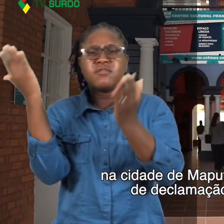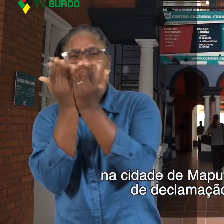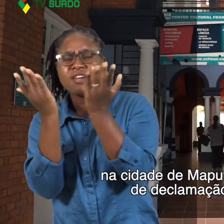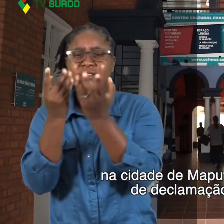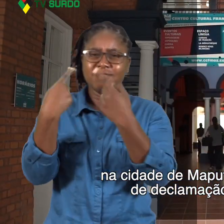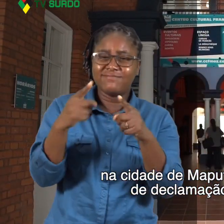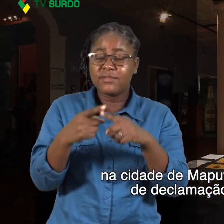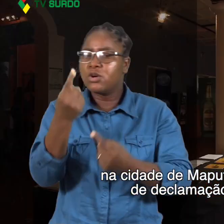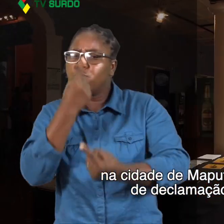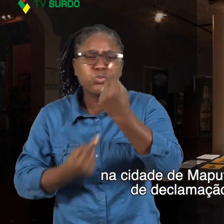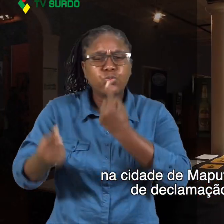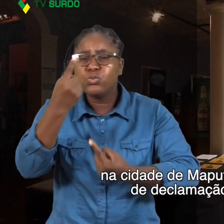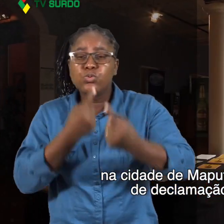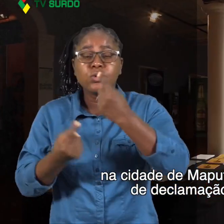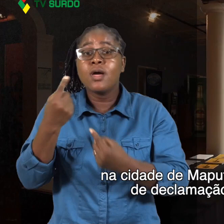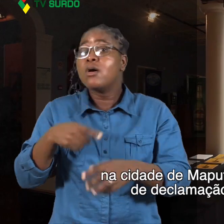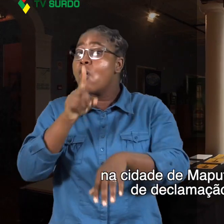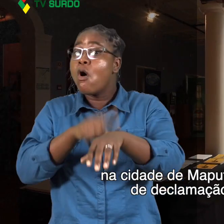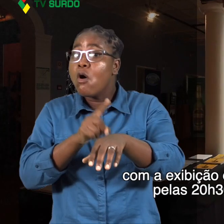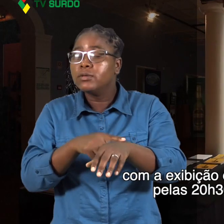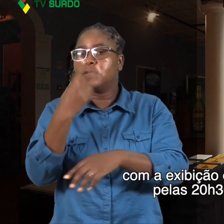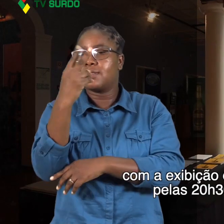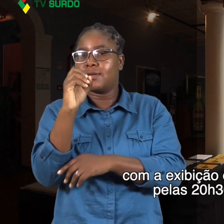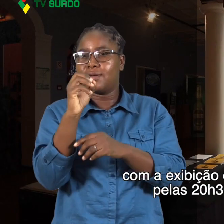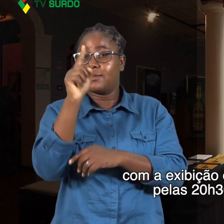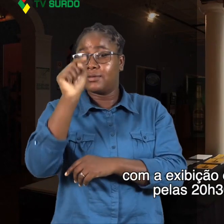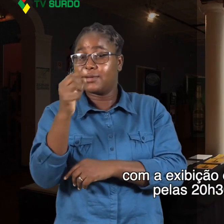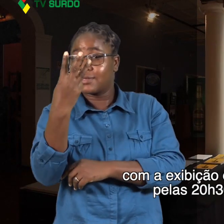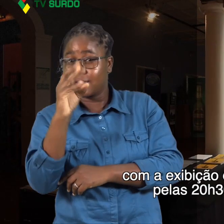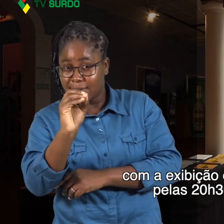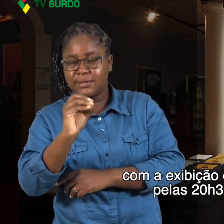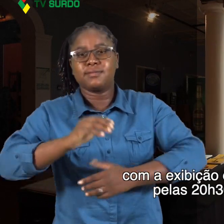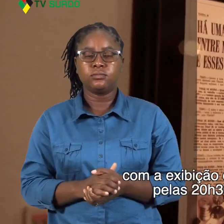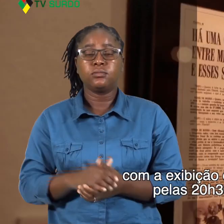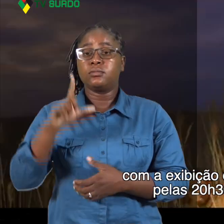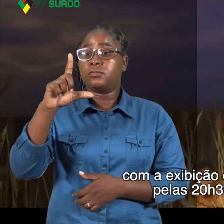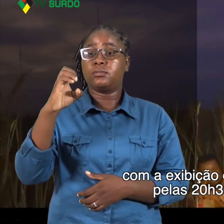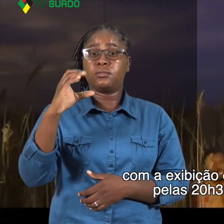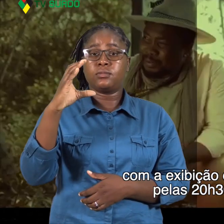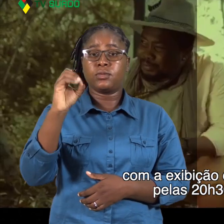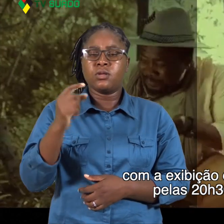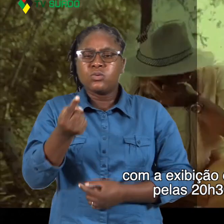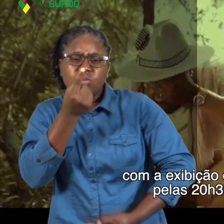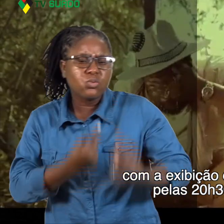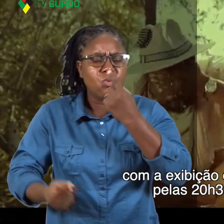de declamação de poesia e teatro com a exibição de duas peças, pelas 20 horas e 30 minutos.